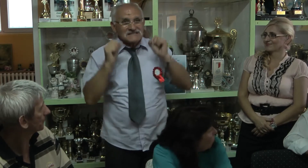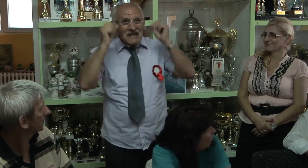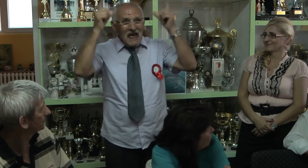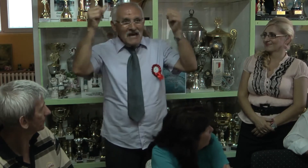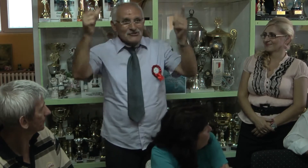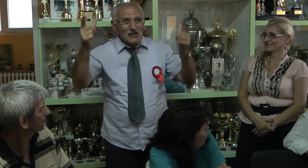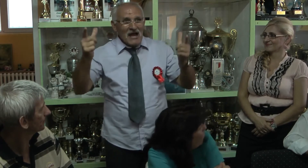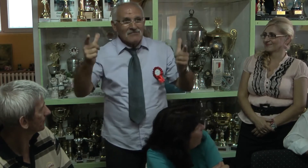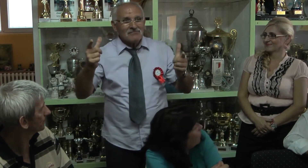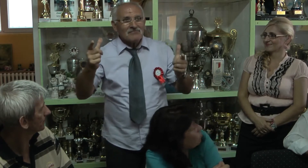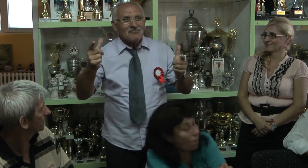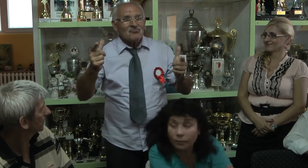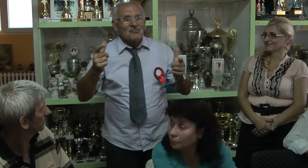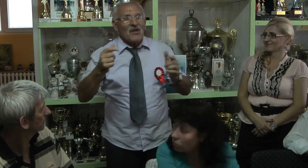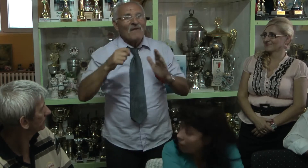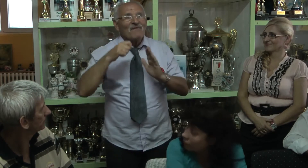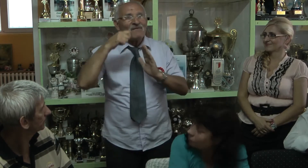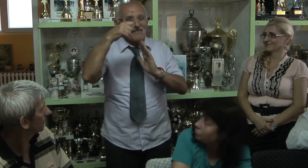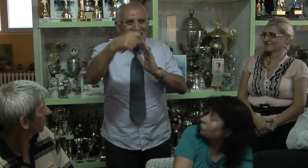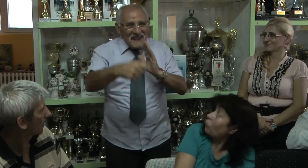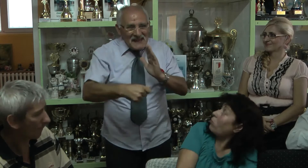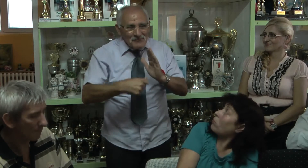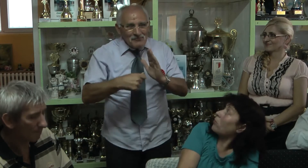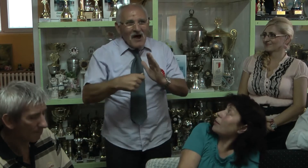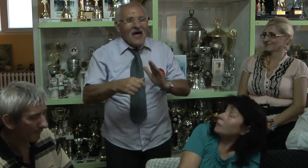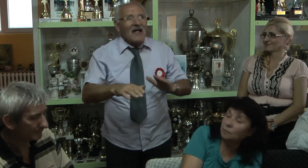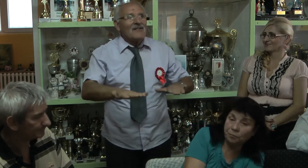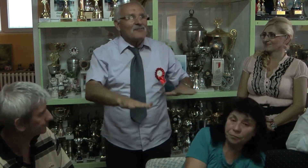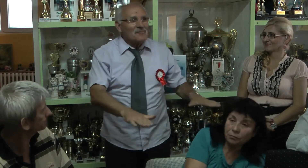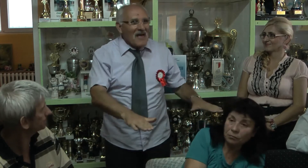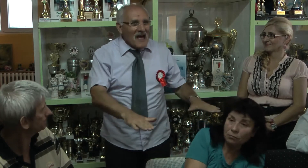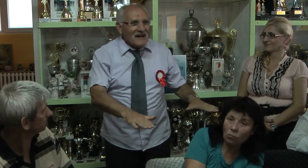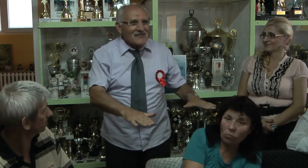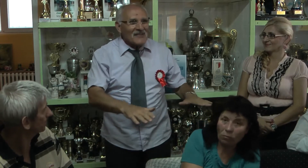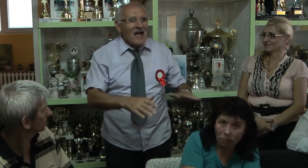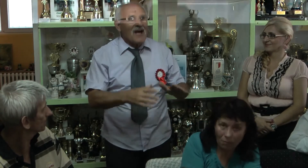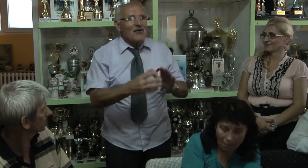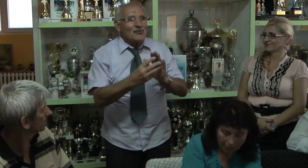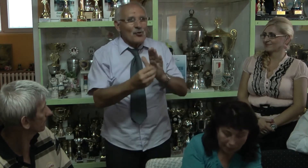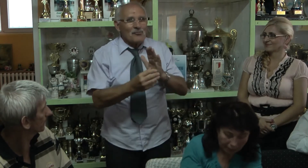I'm